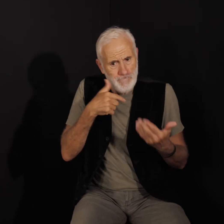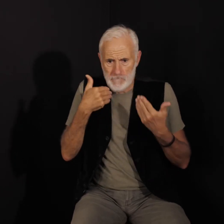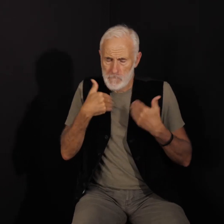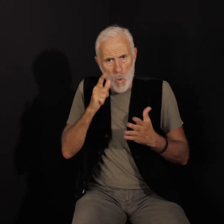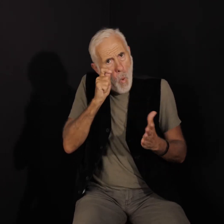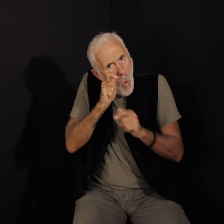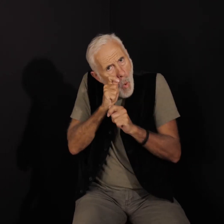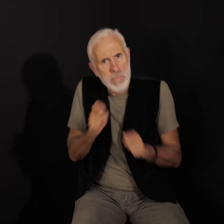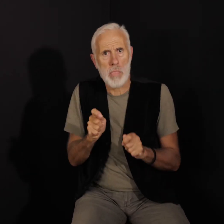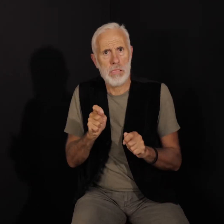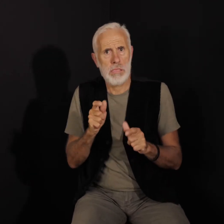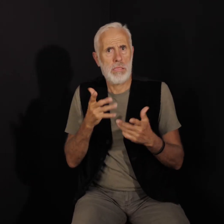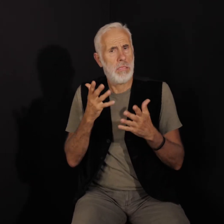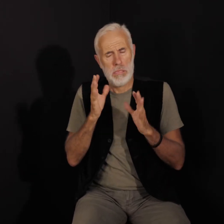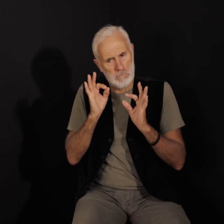m'approcher